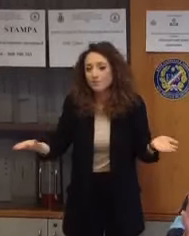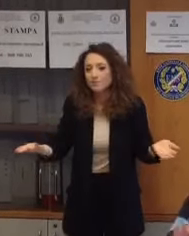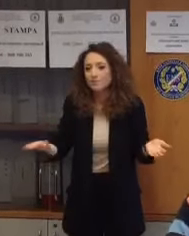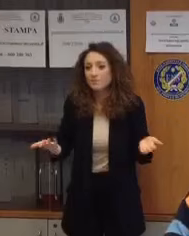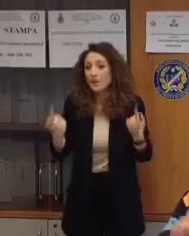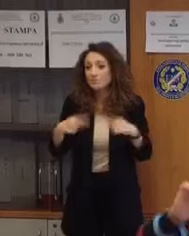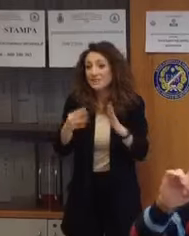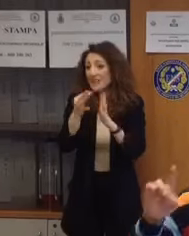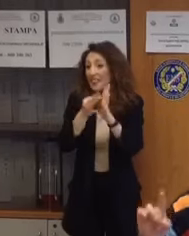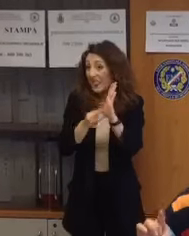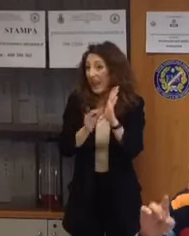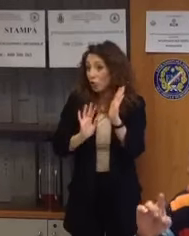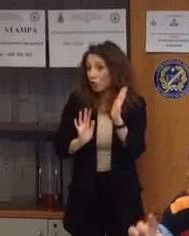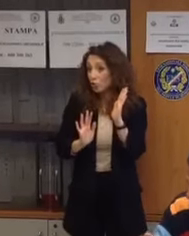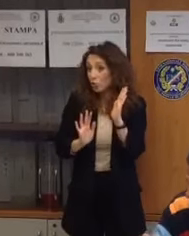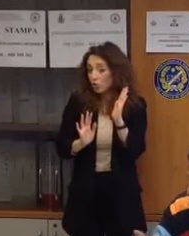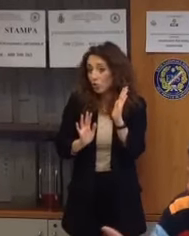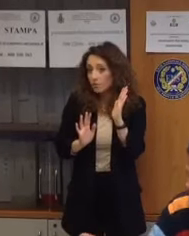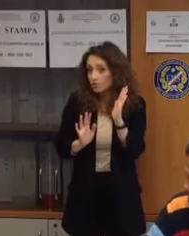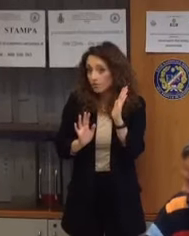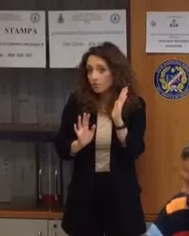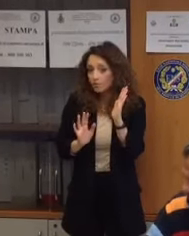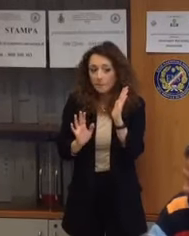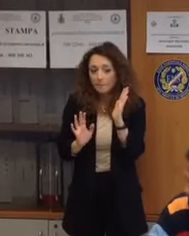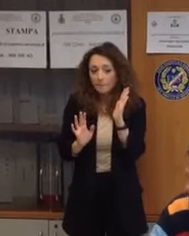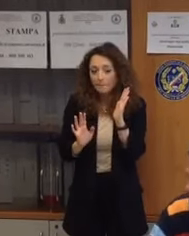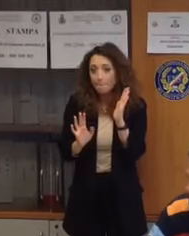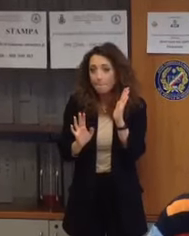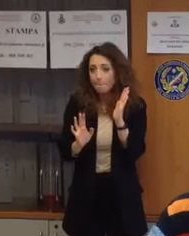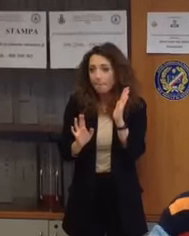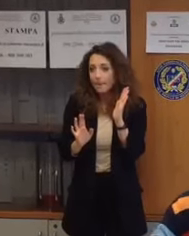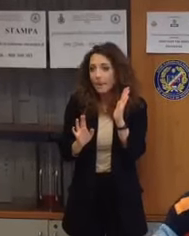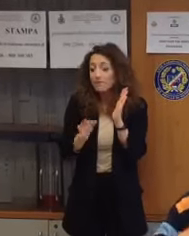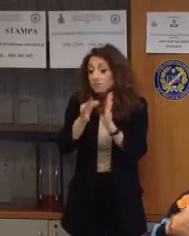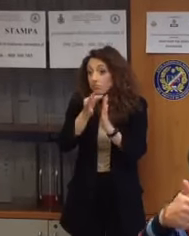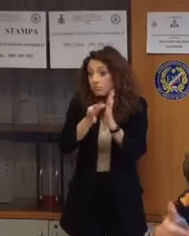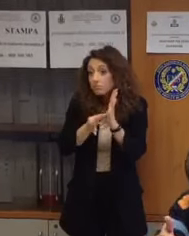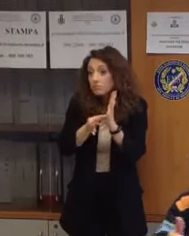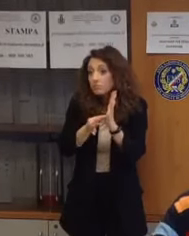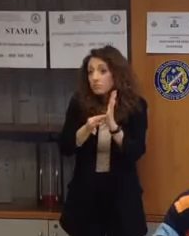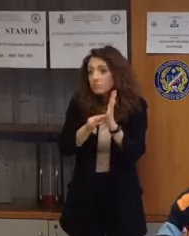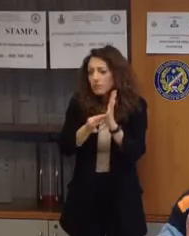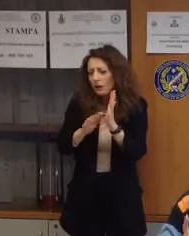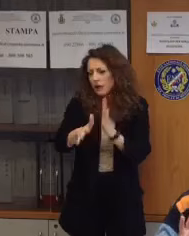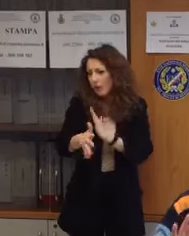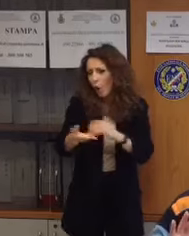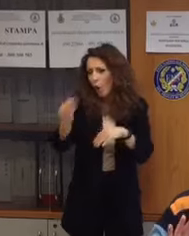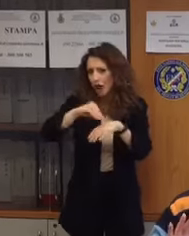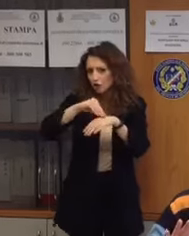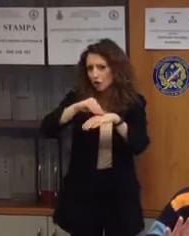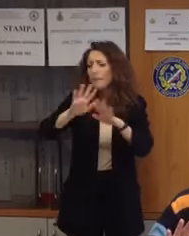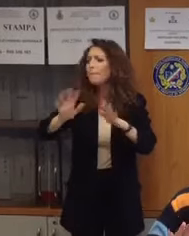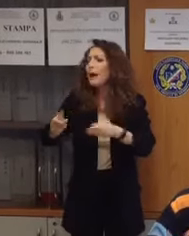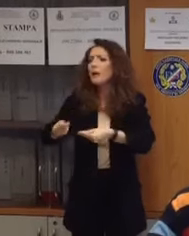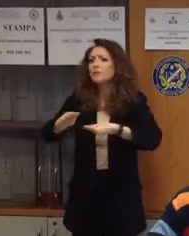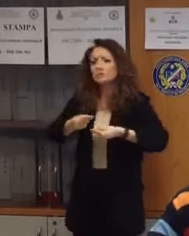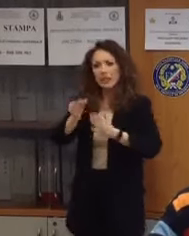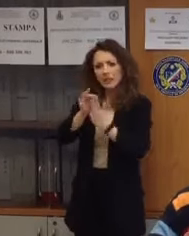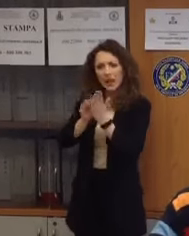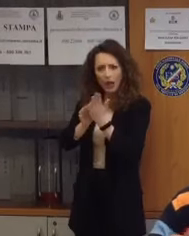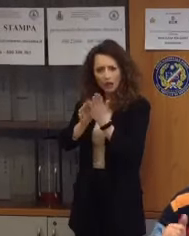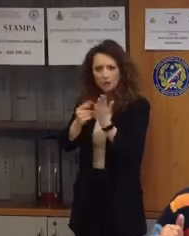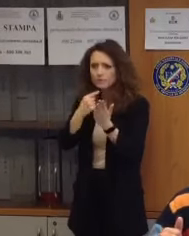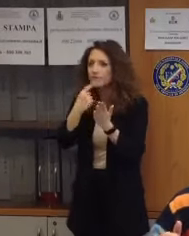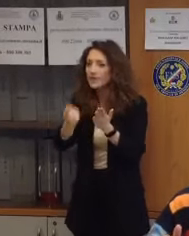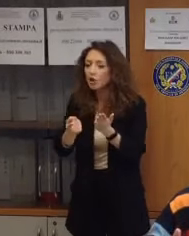dato che mi è stato fornito, prendetelo a beneficio ovviamente di inventario, perché noi tra poco ve lo aggiorneremo. Intanto quello che mi è stato dato per